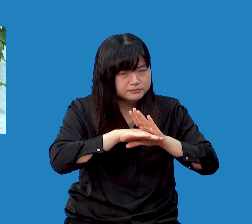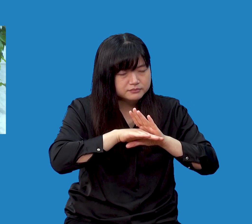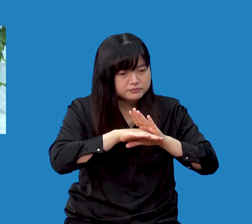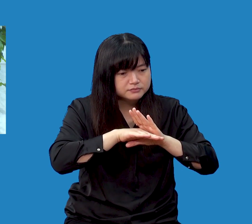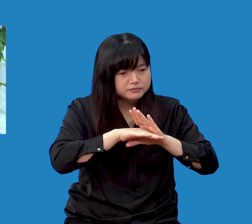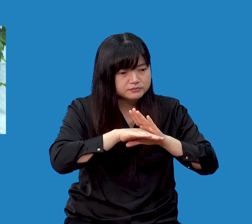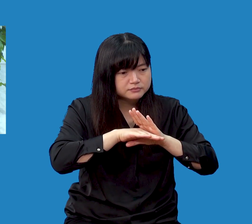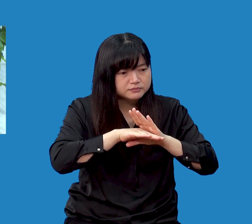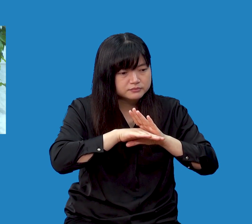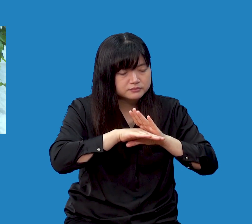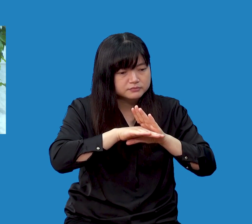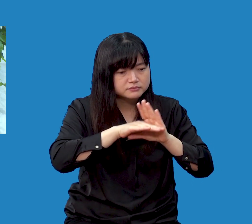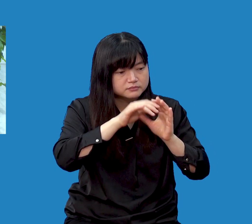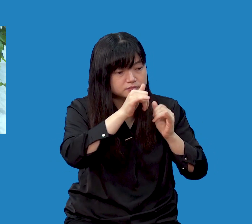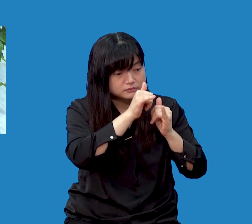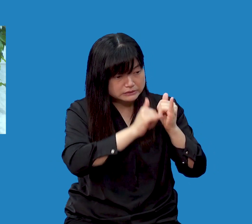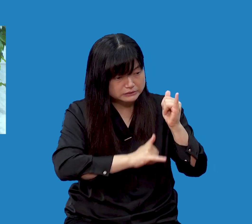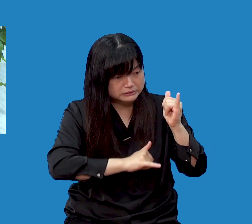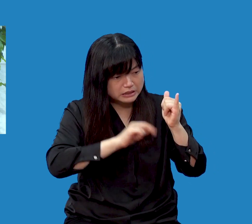개입하십니다.